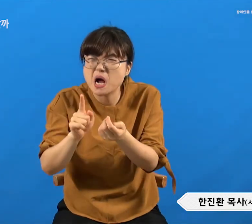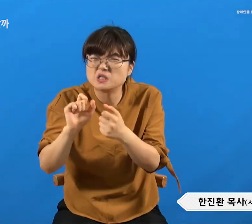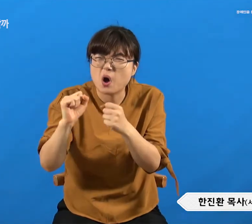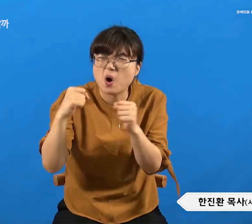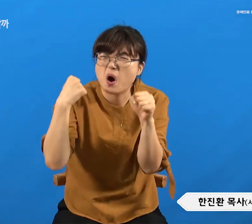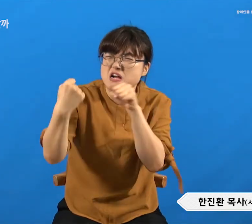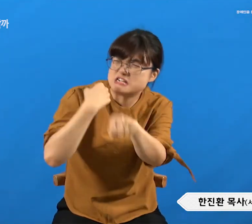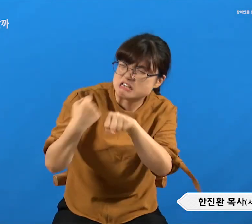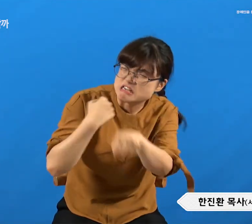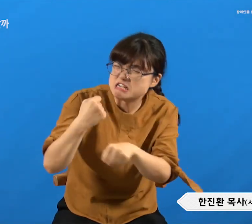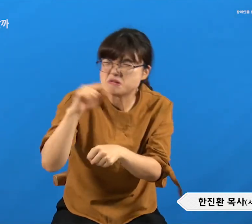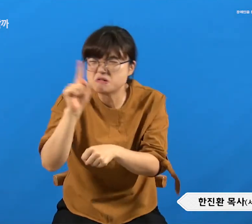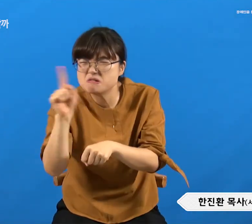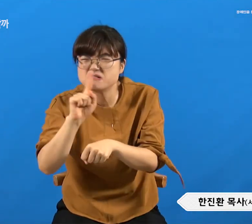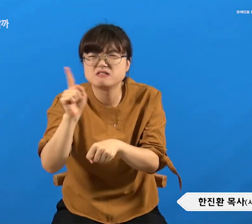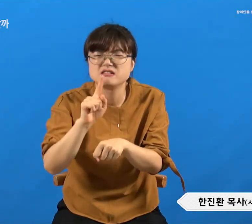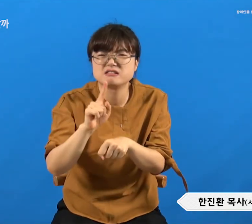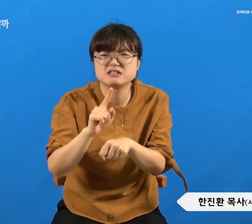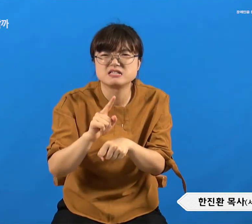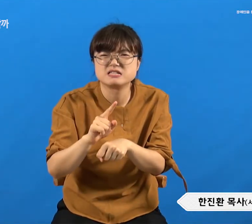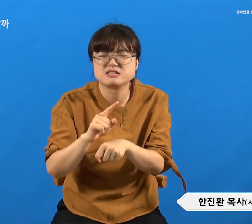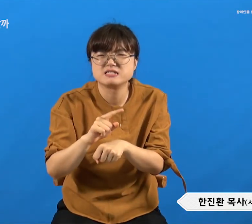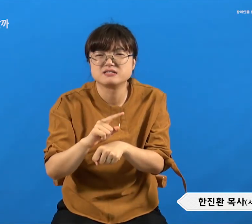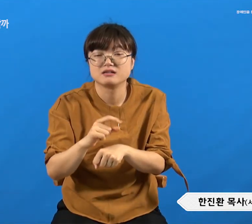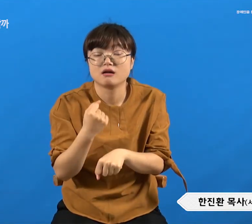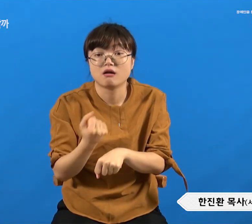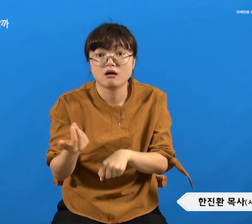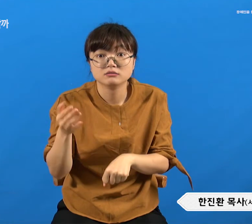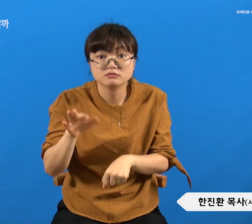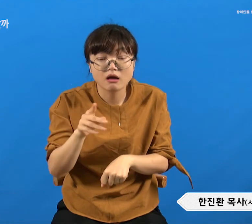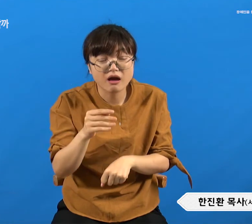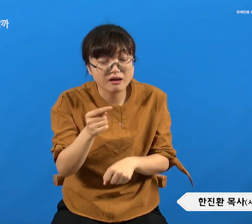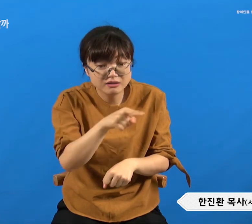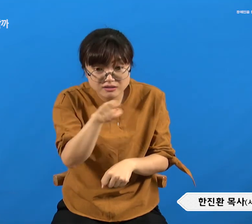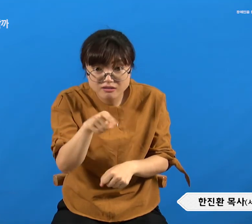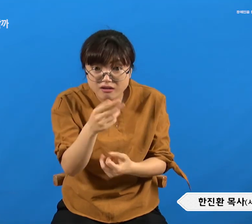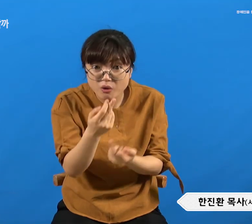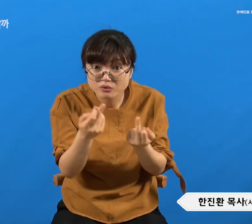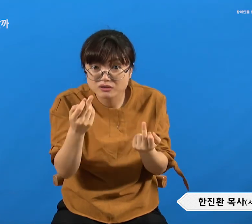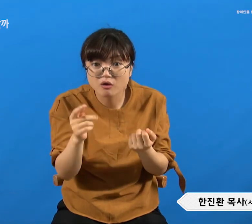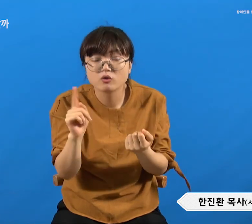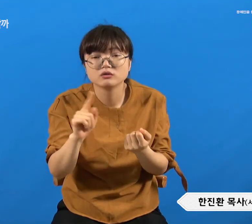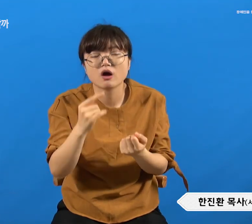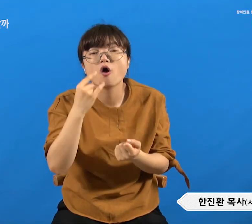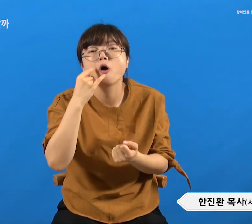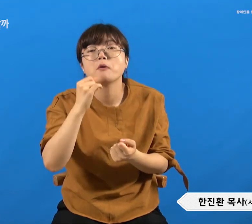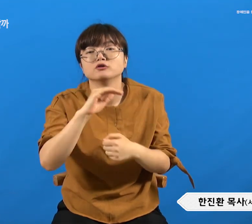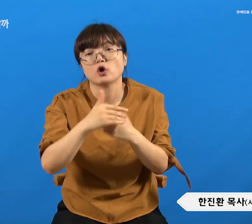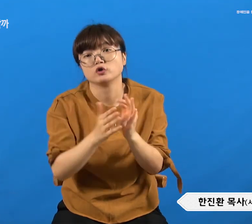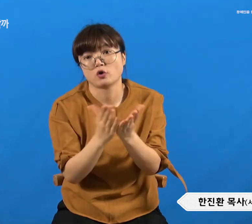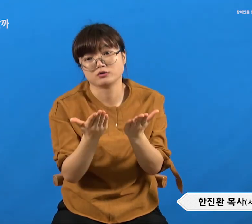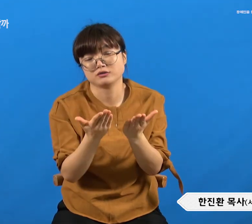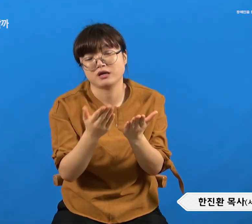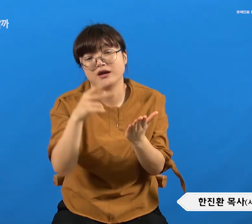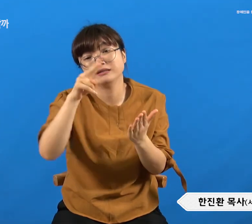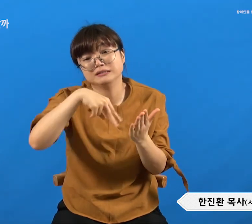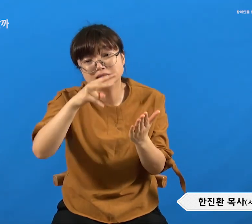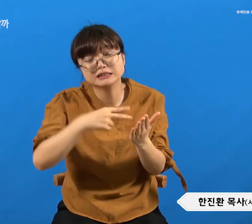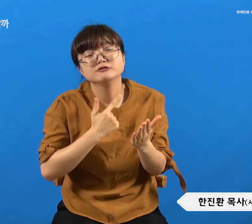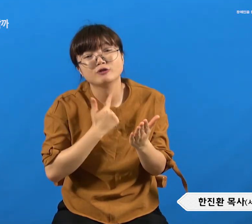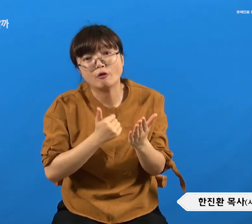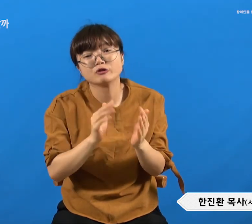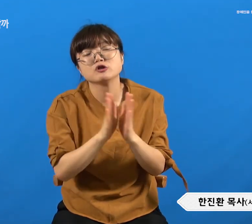악의 다툼이 벌어졌을 겁니다. 그런데 그 자녀들은 어머니 읽으시던